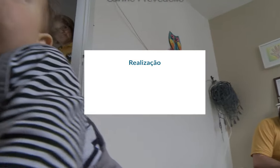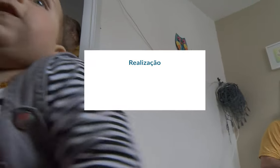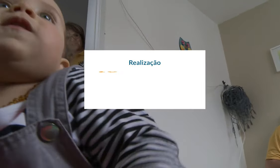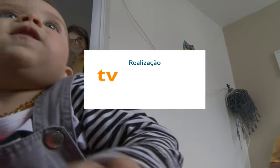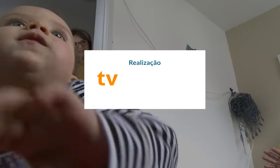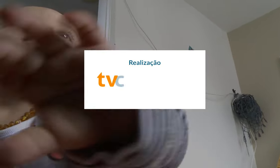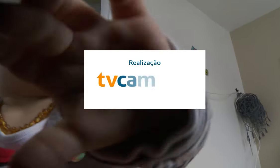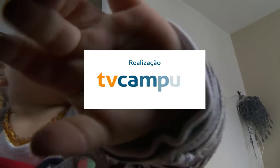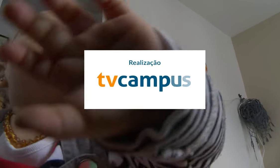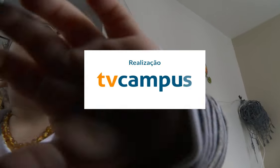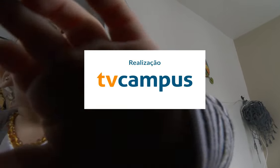Amém.